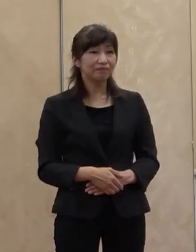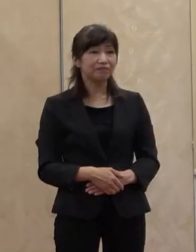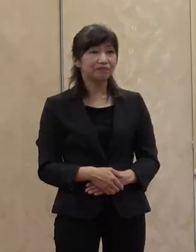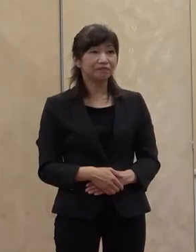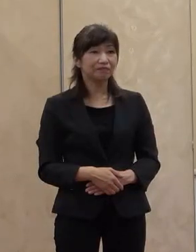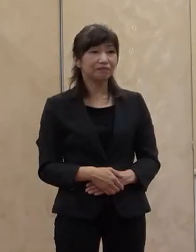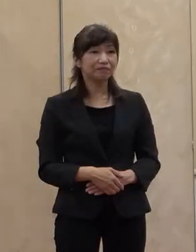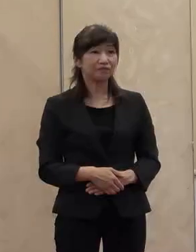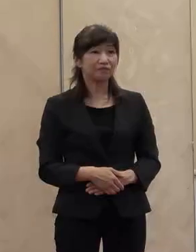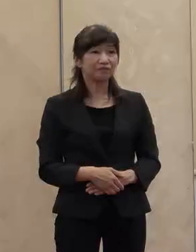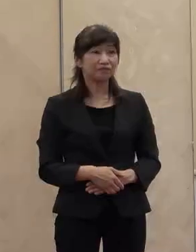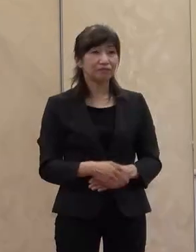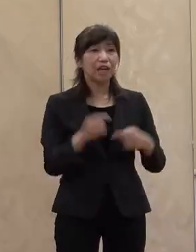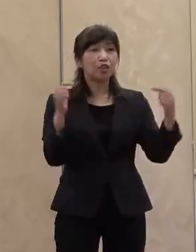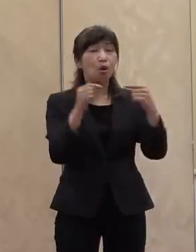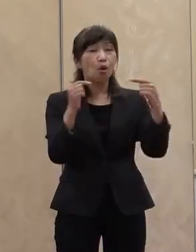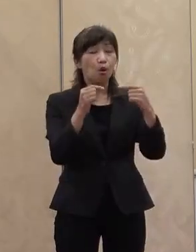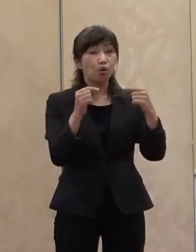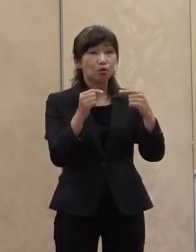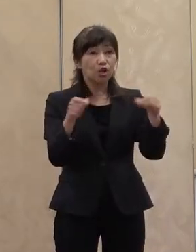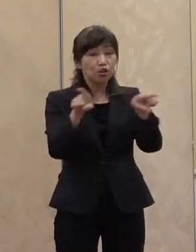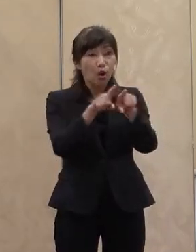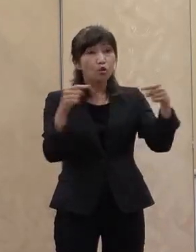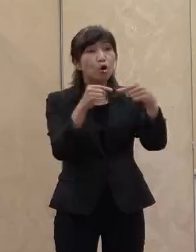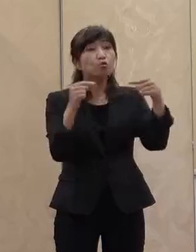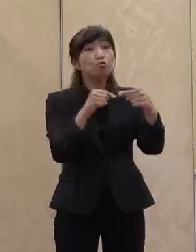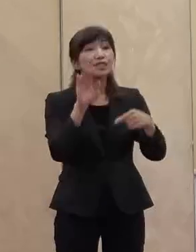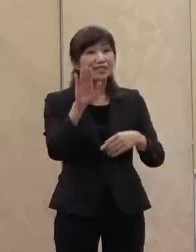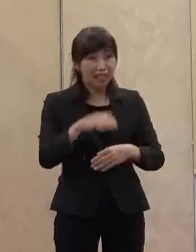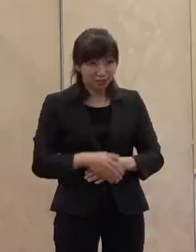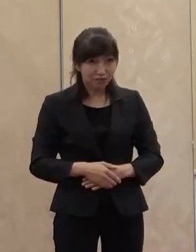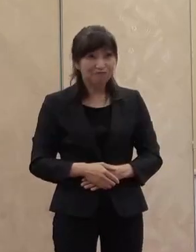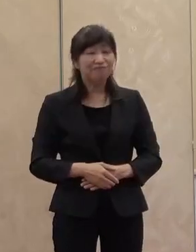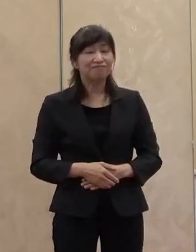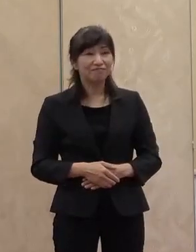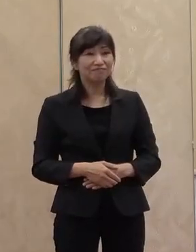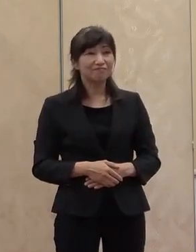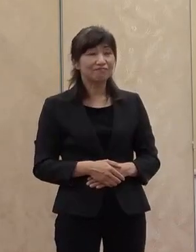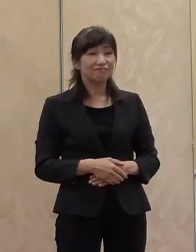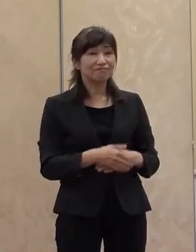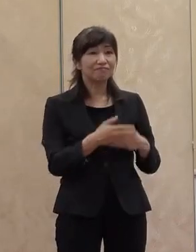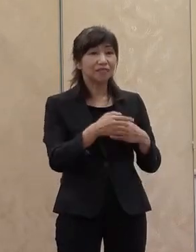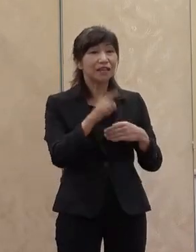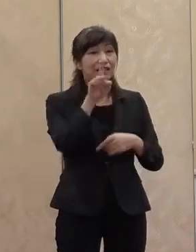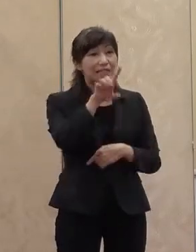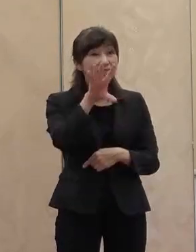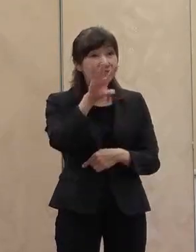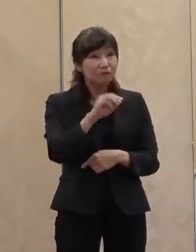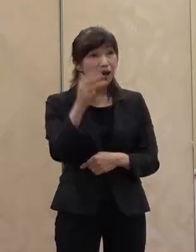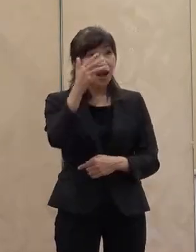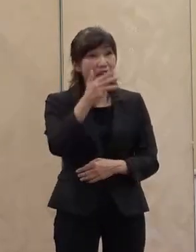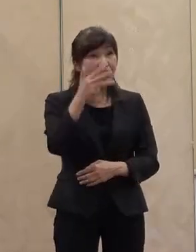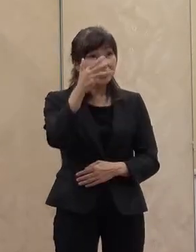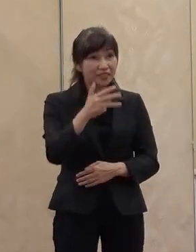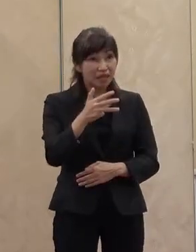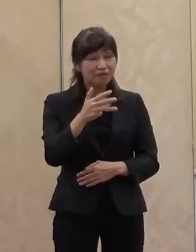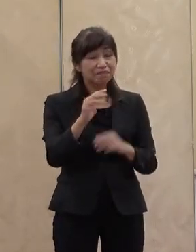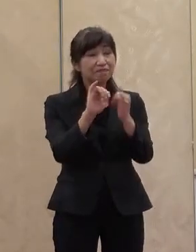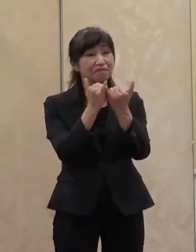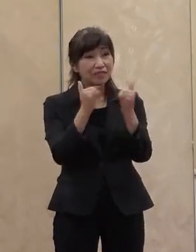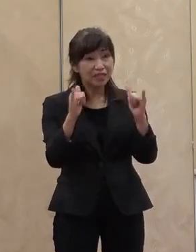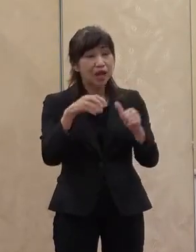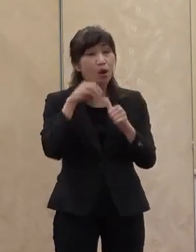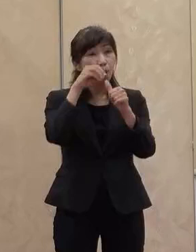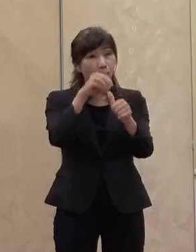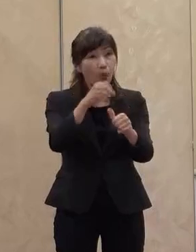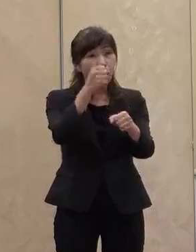すみません、共同通信です。同じフリップの中で、その1万8000人の雇用創出のそ